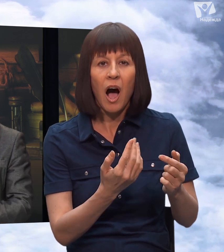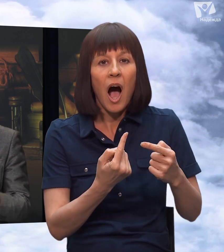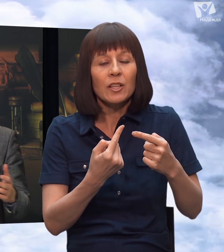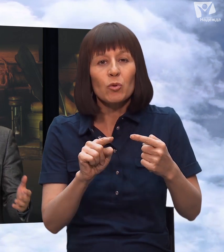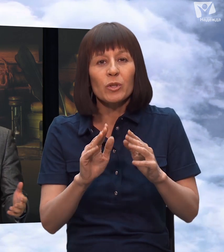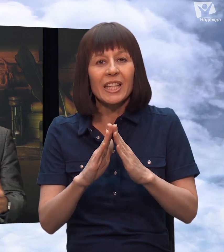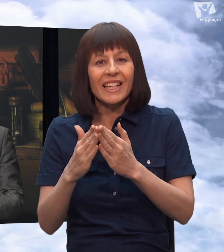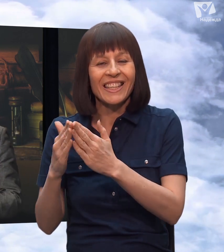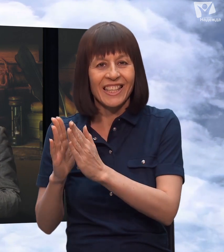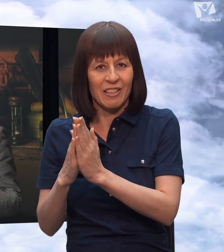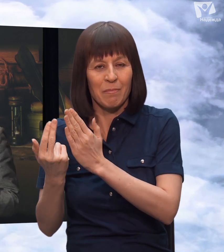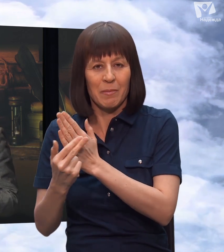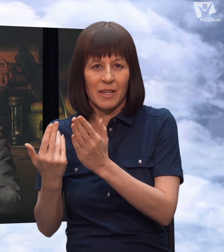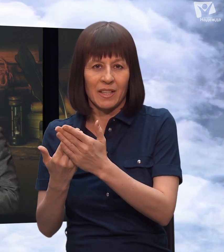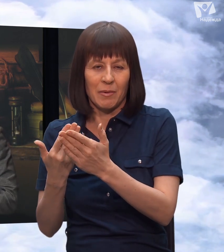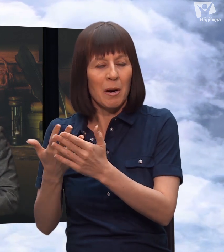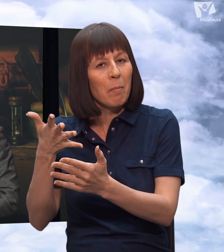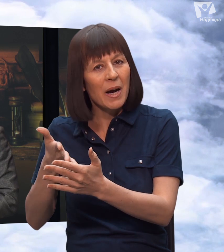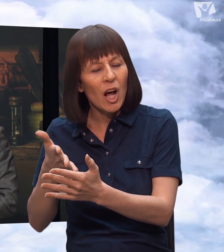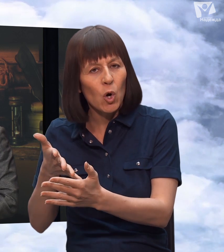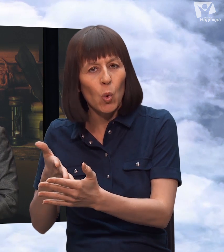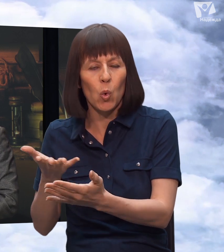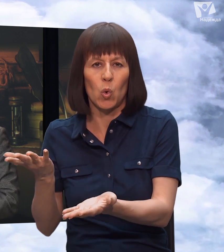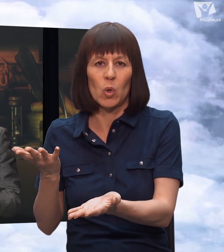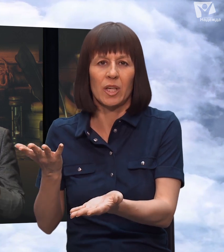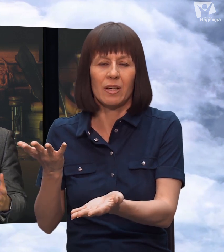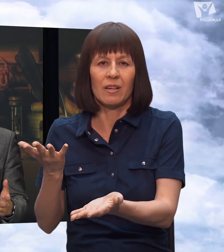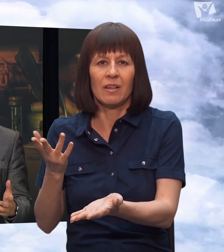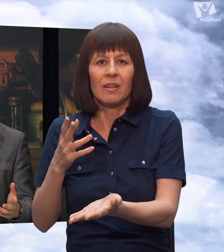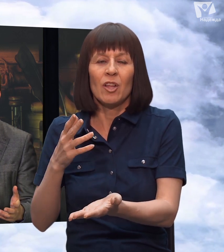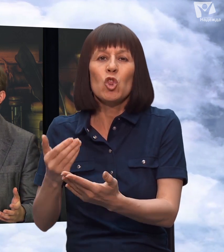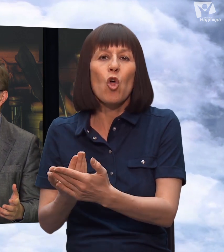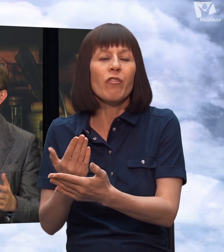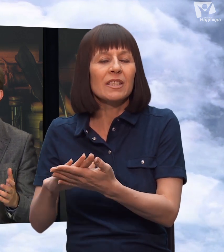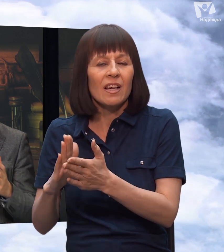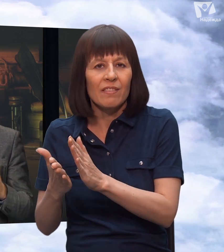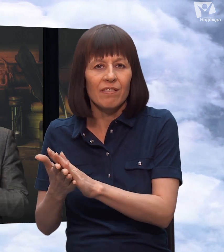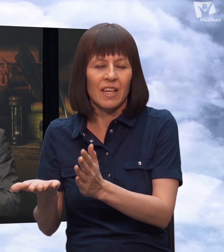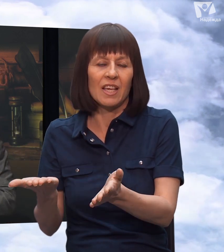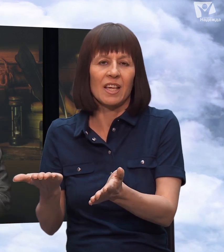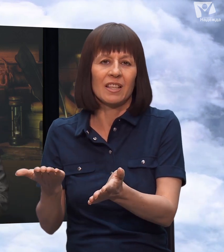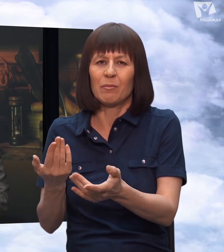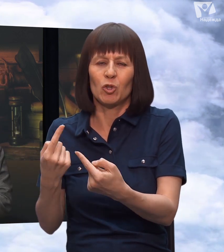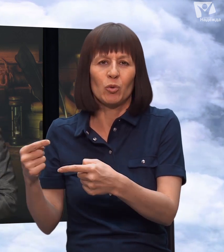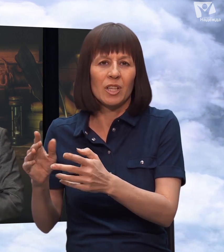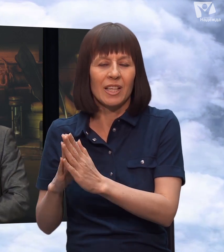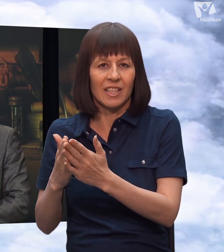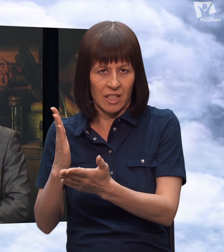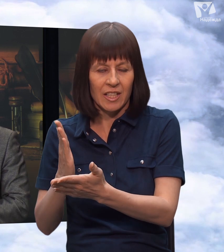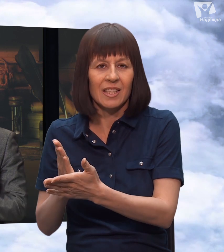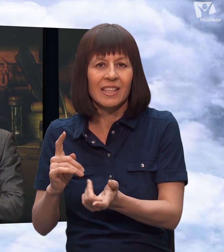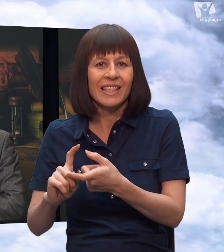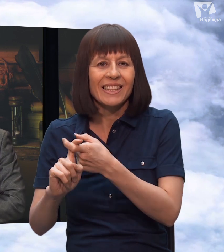или какие кий части билль о библии связаны с второзаконие можете вы так